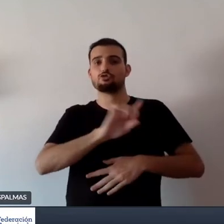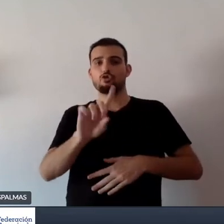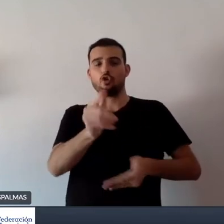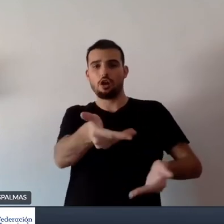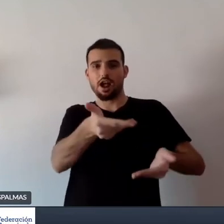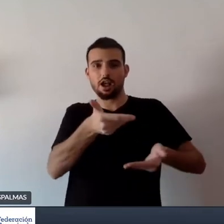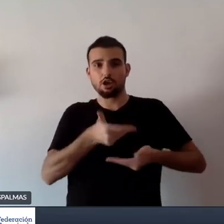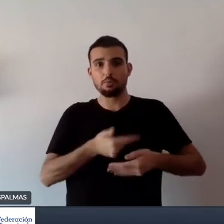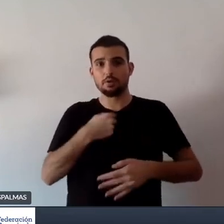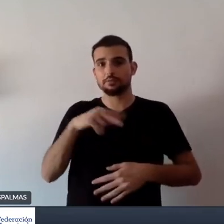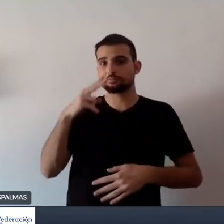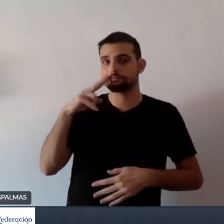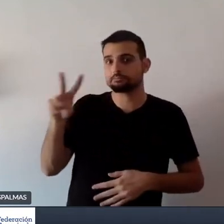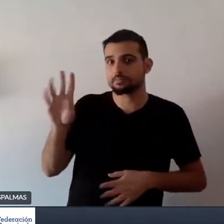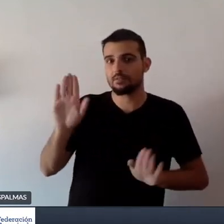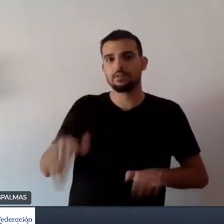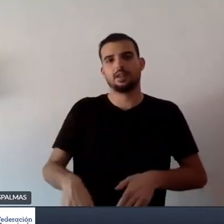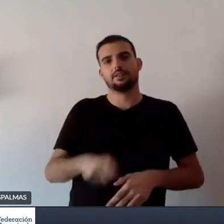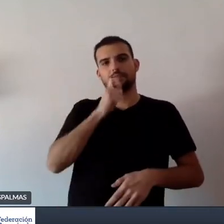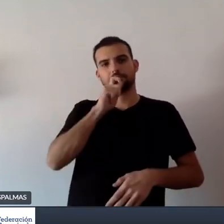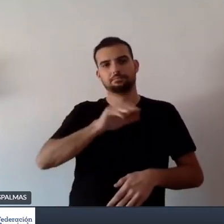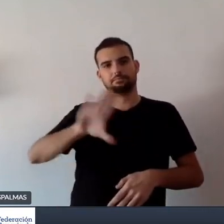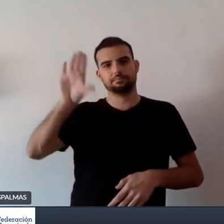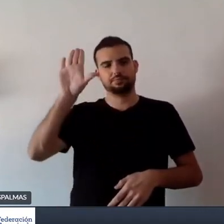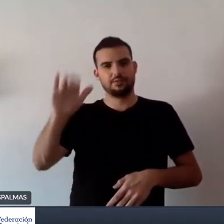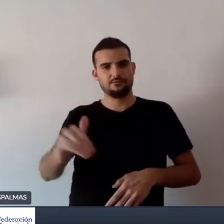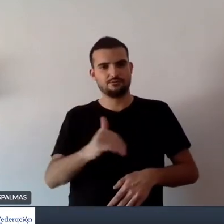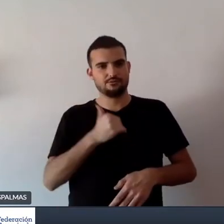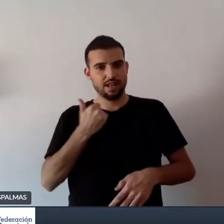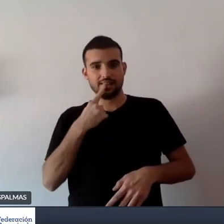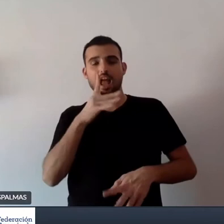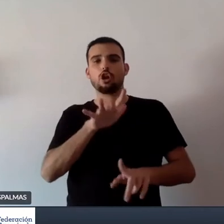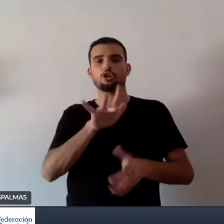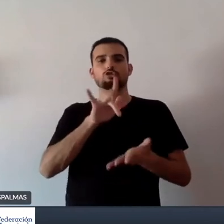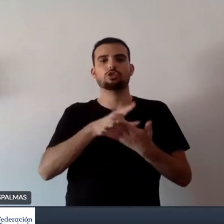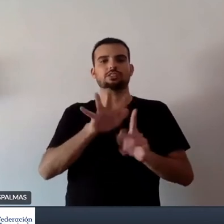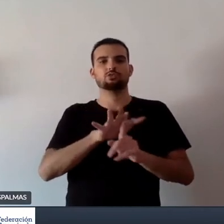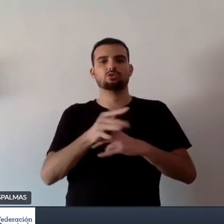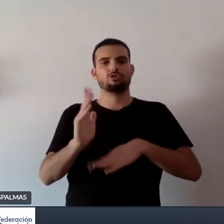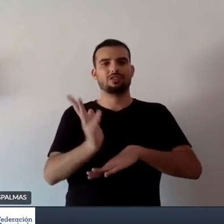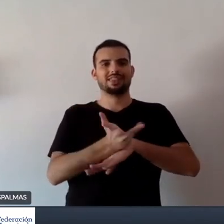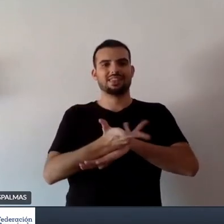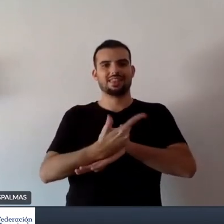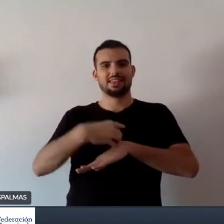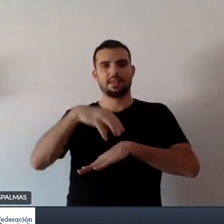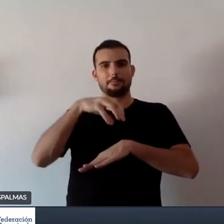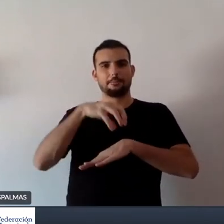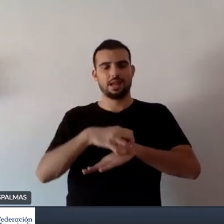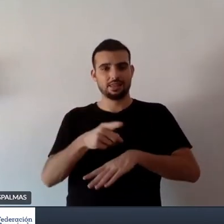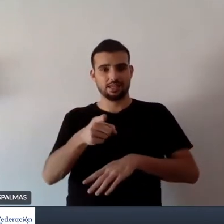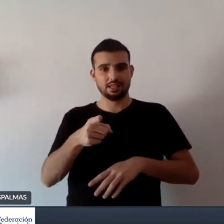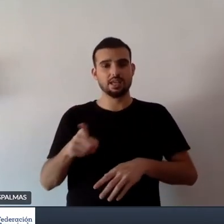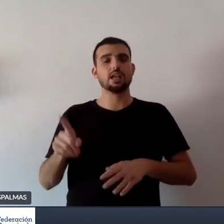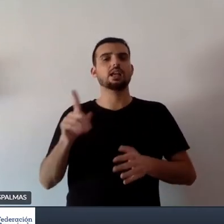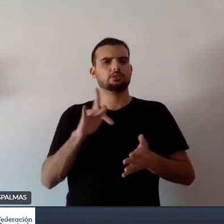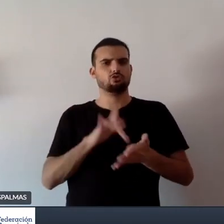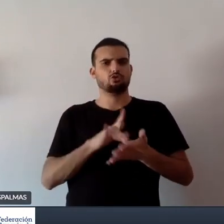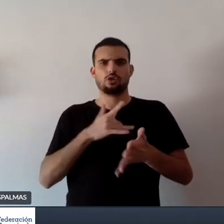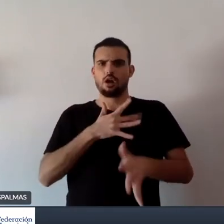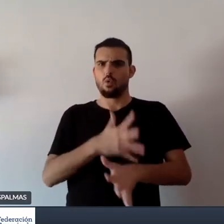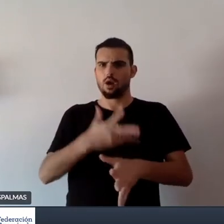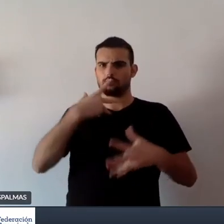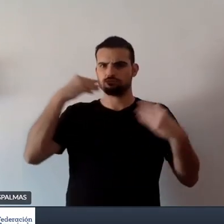y saca la falta. Situación diamante. Esta situación diamante la juega muy bien Brose